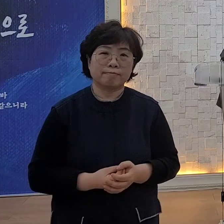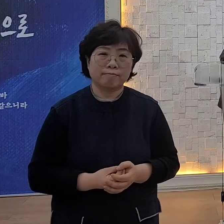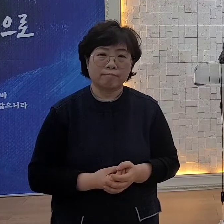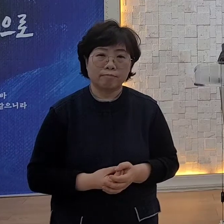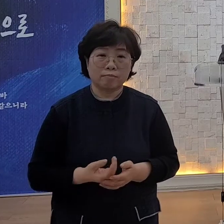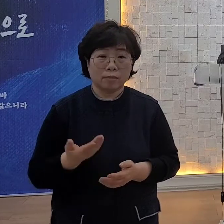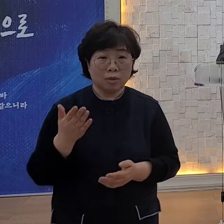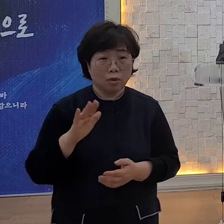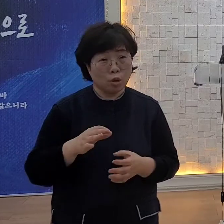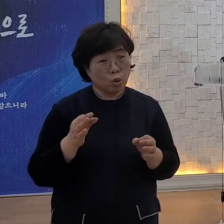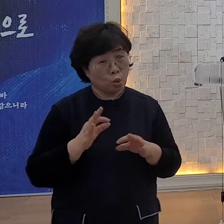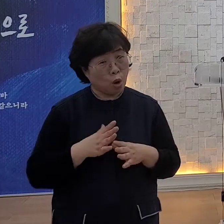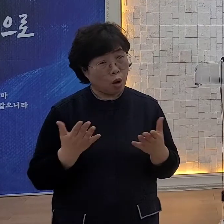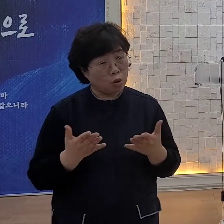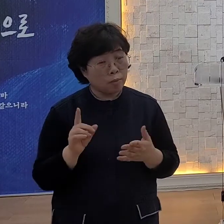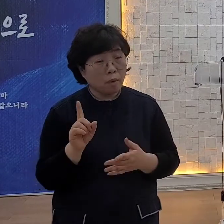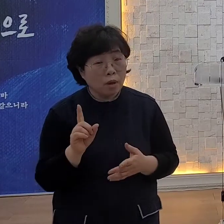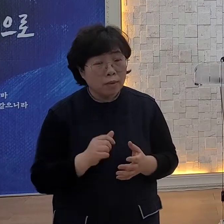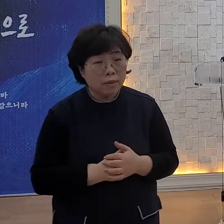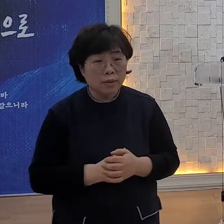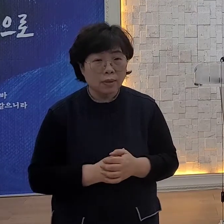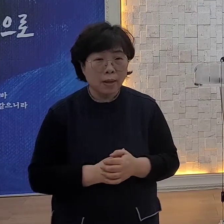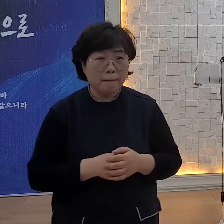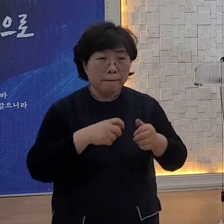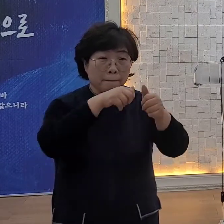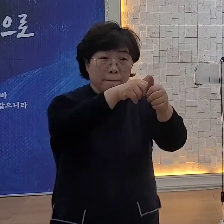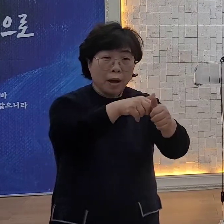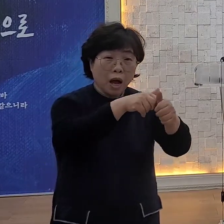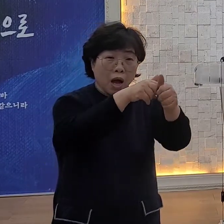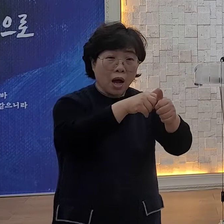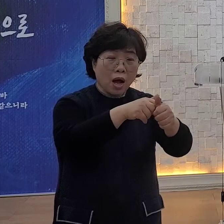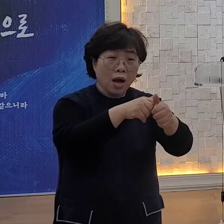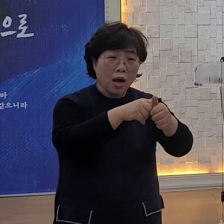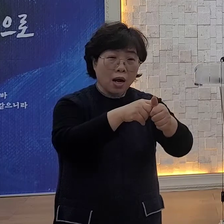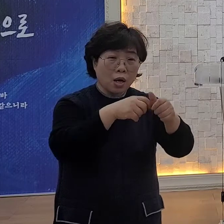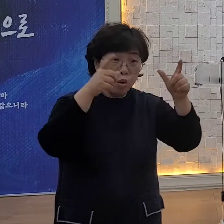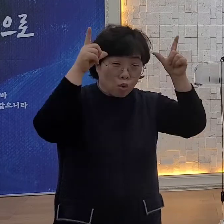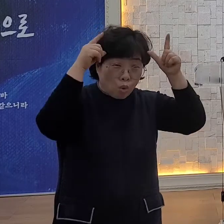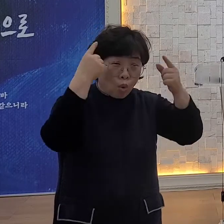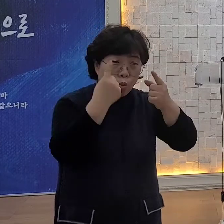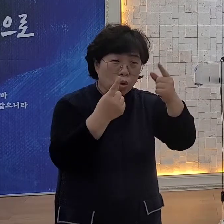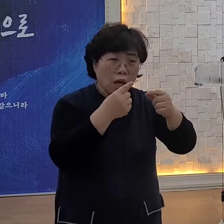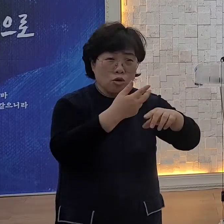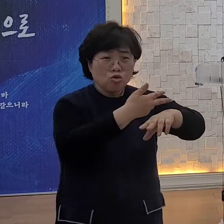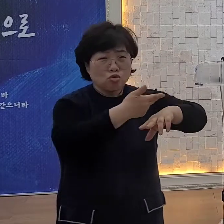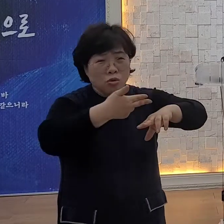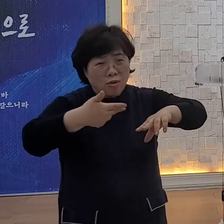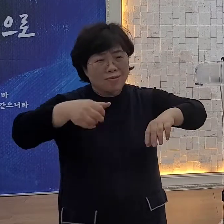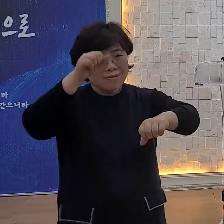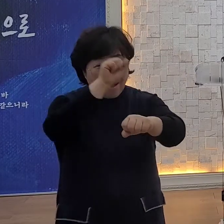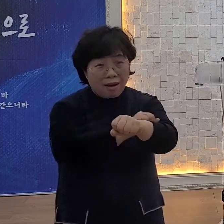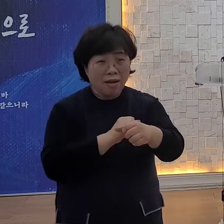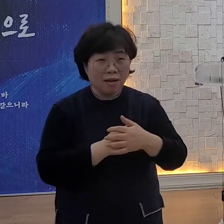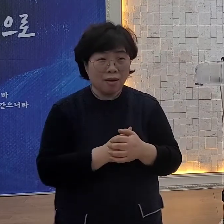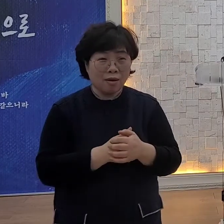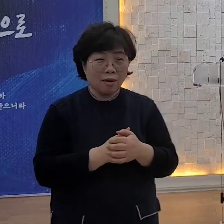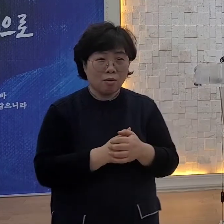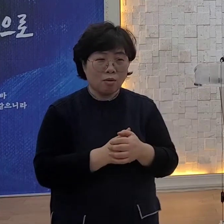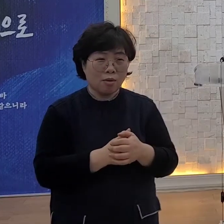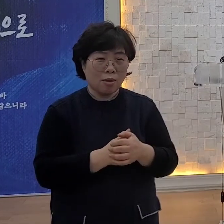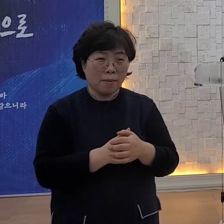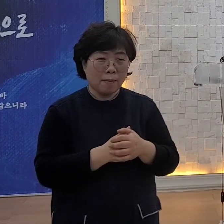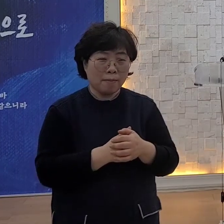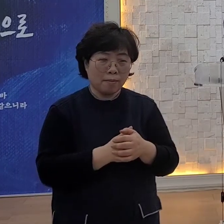여러분, 근데 놀라운 사실은요, 말이요, 소보다 훨씬 수영을 잘한다는